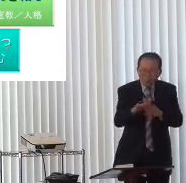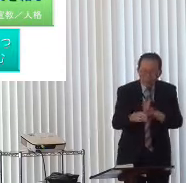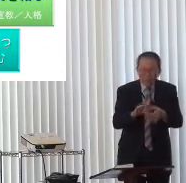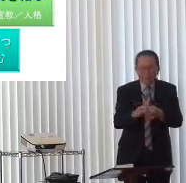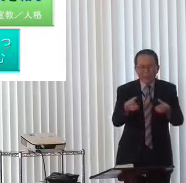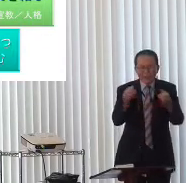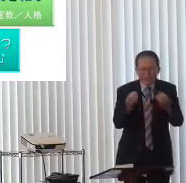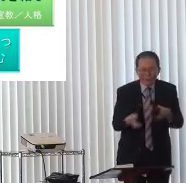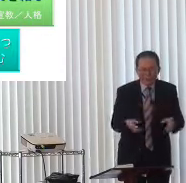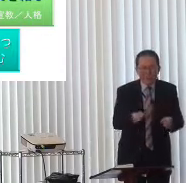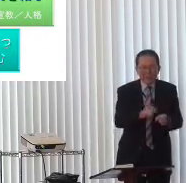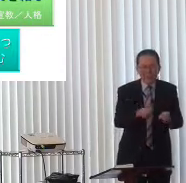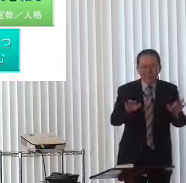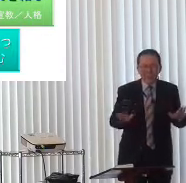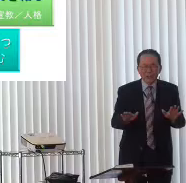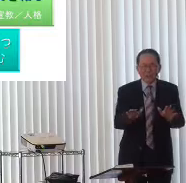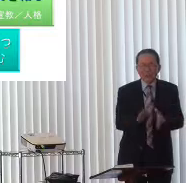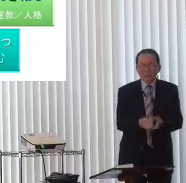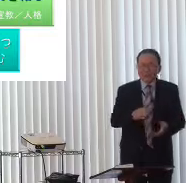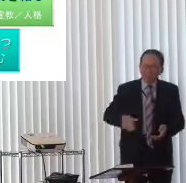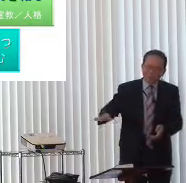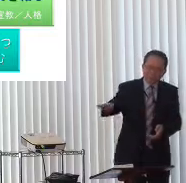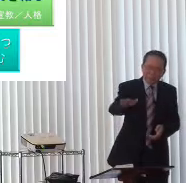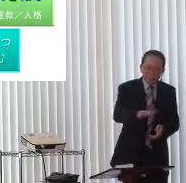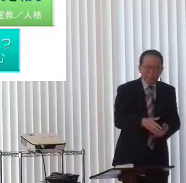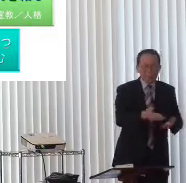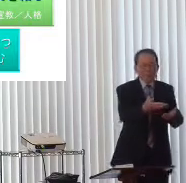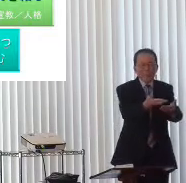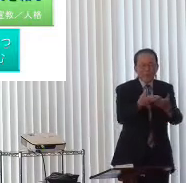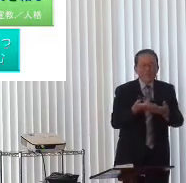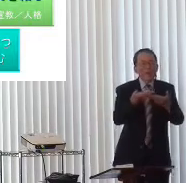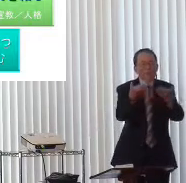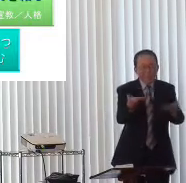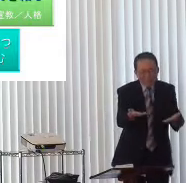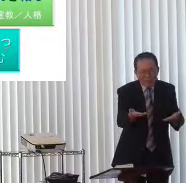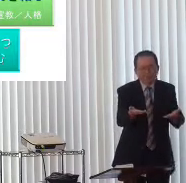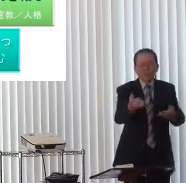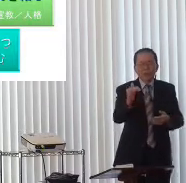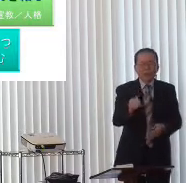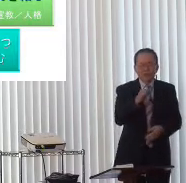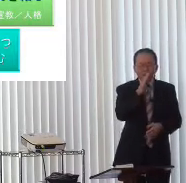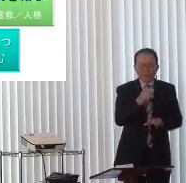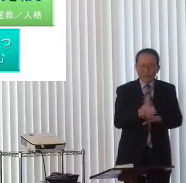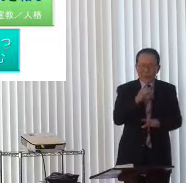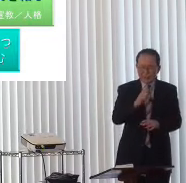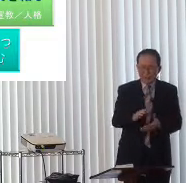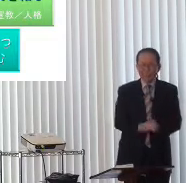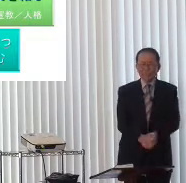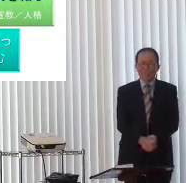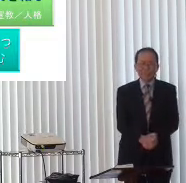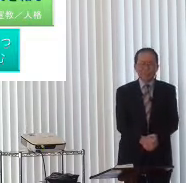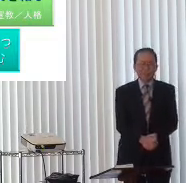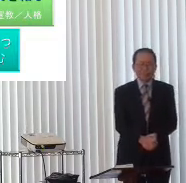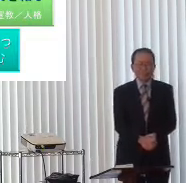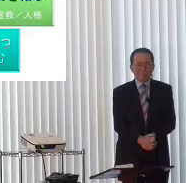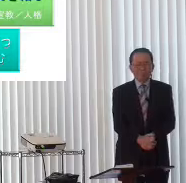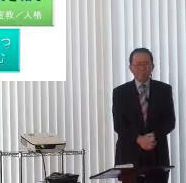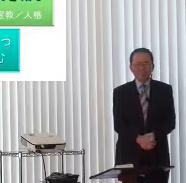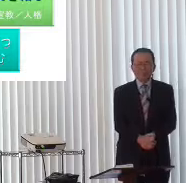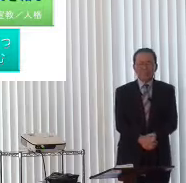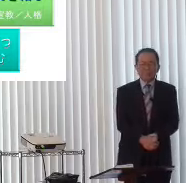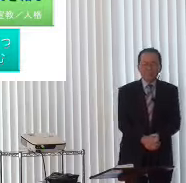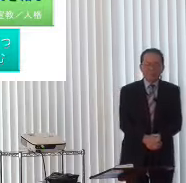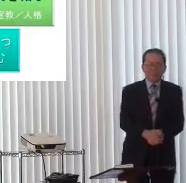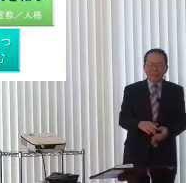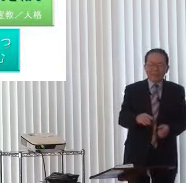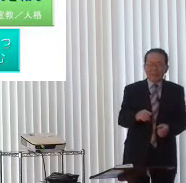新しい年が私たちに与えられておりますことを本当に感謝をいたします。